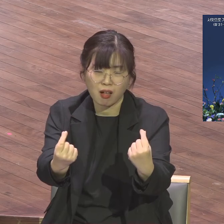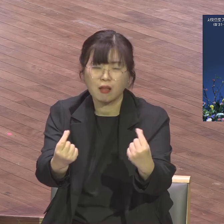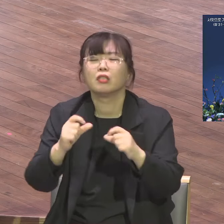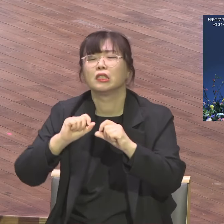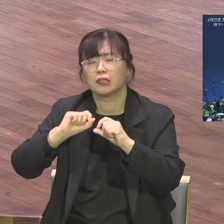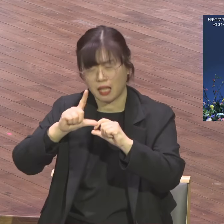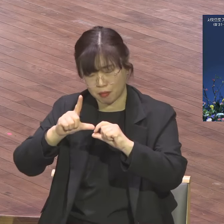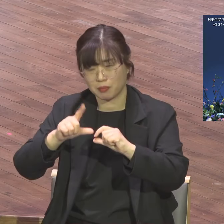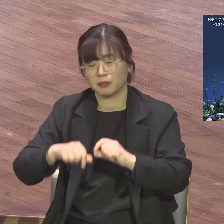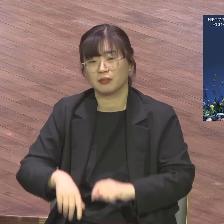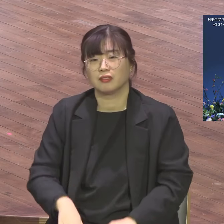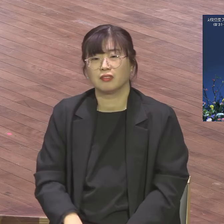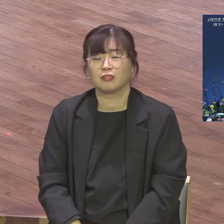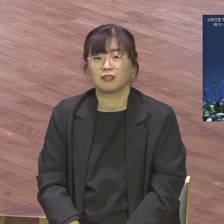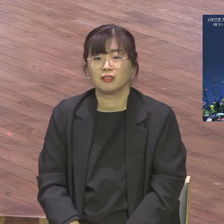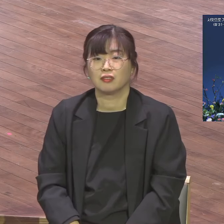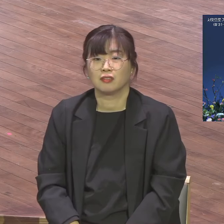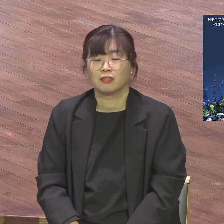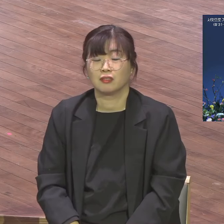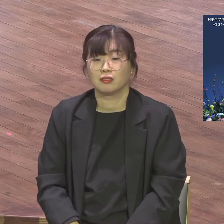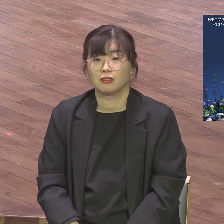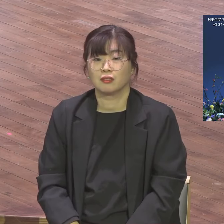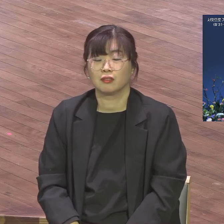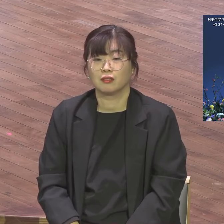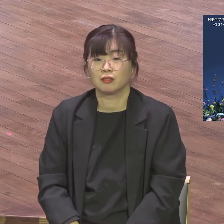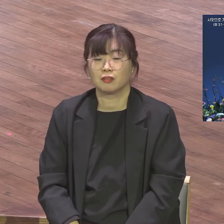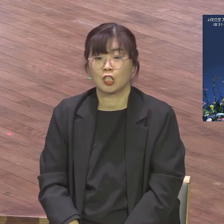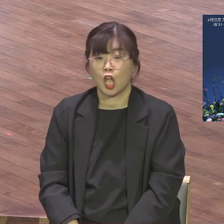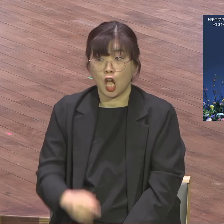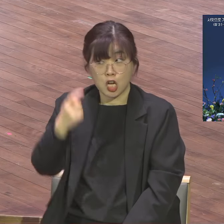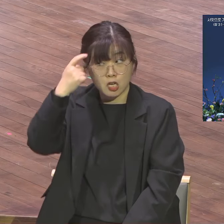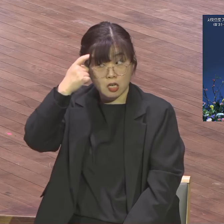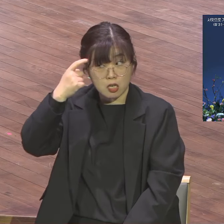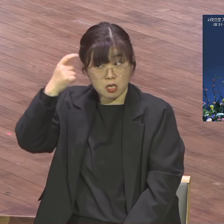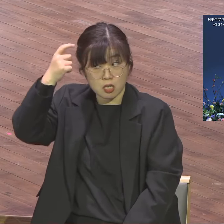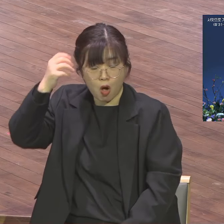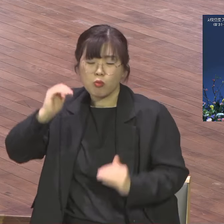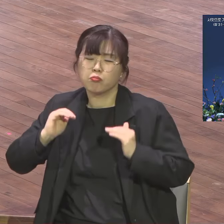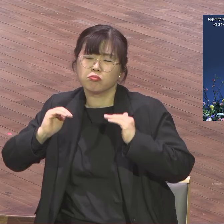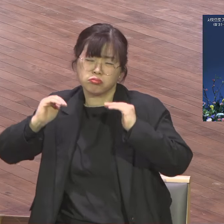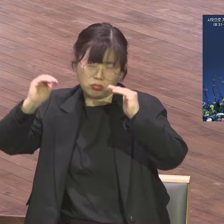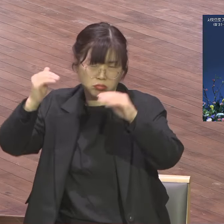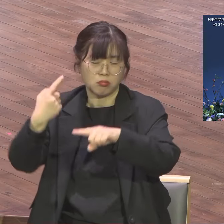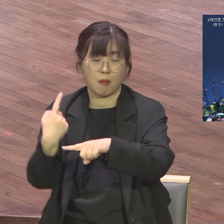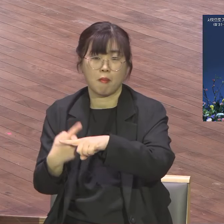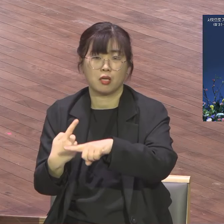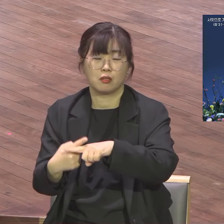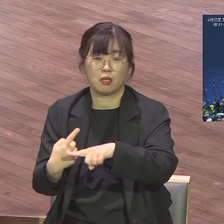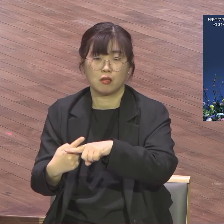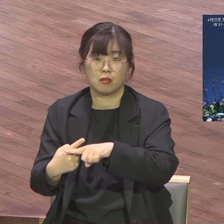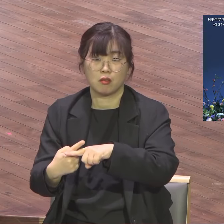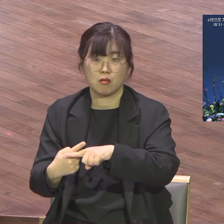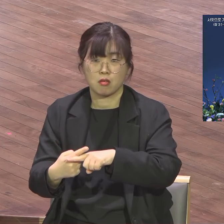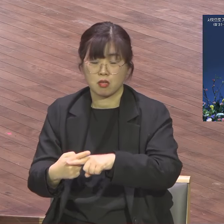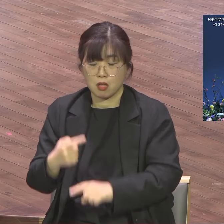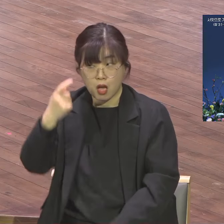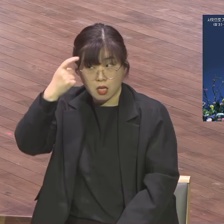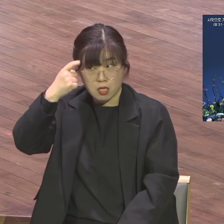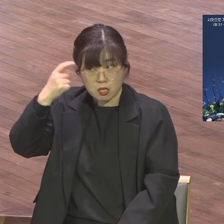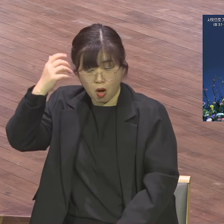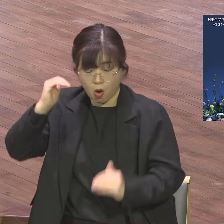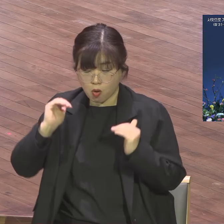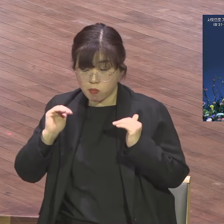일상생활뿐만 아니라 영적인 삶에서도, 영적인 신앙생활 하면서도 이런 모습을 하고 있죠.